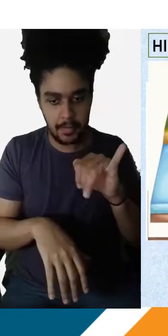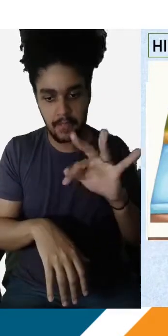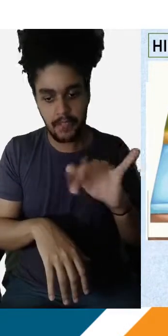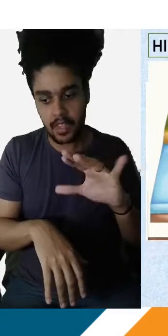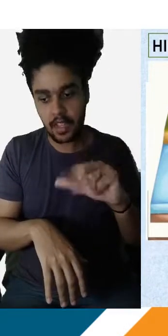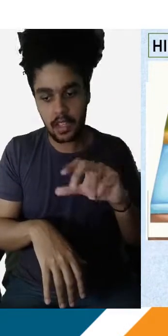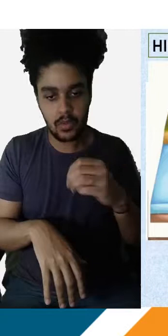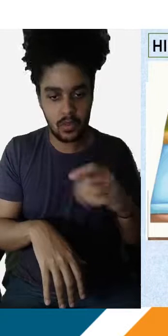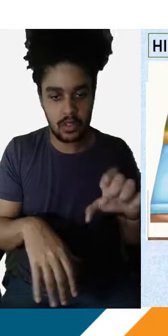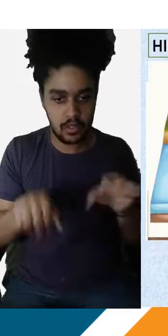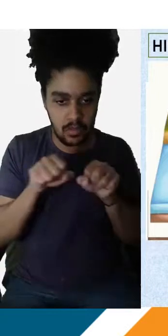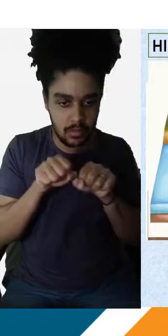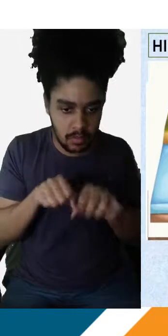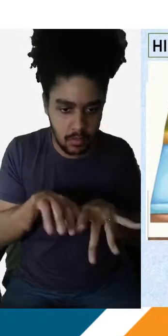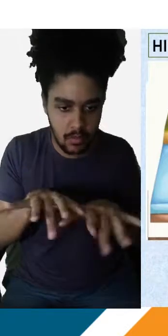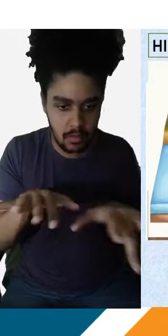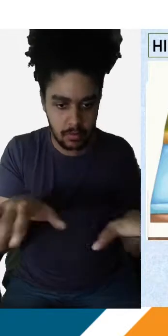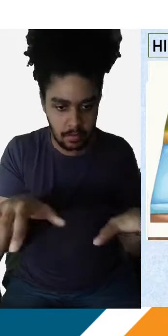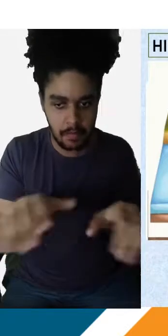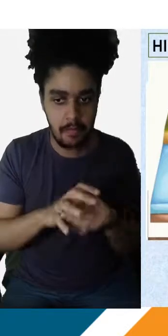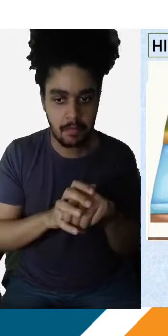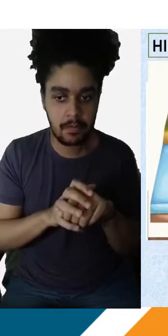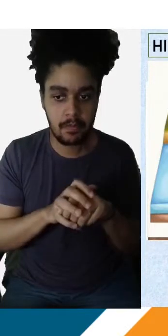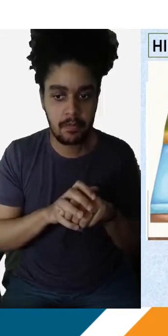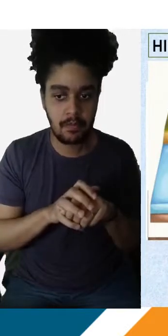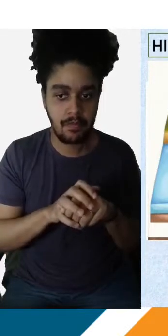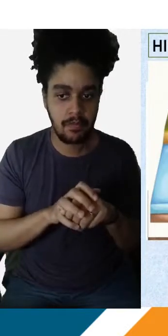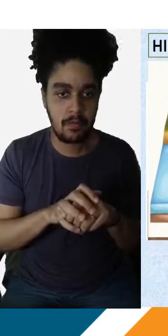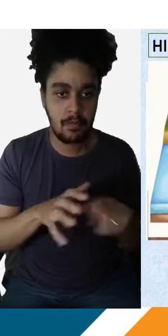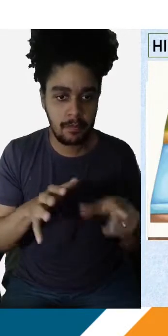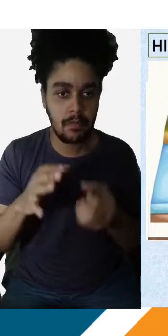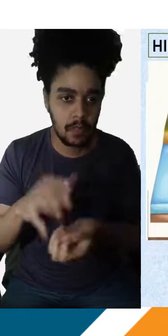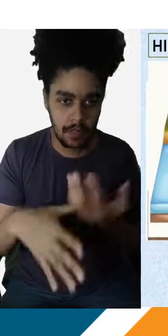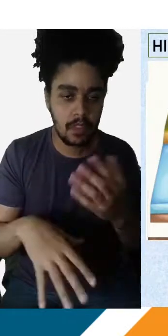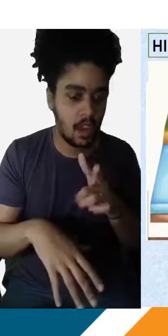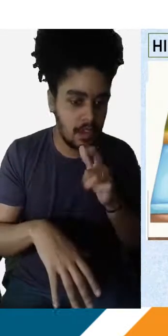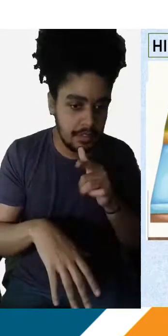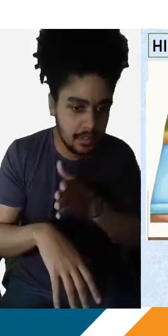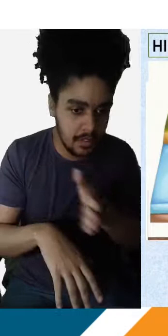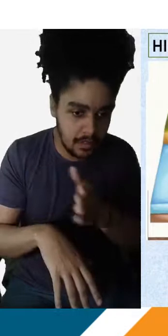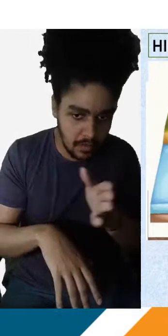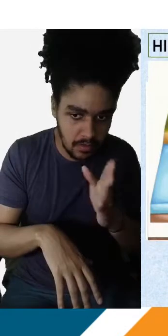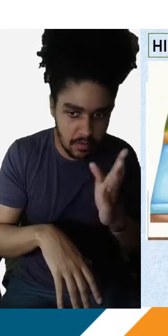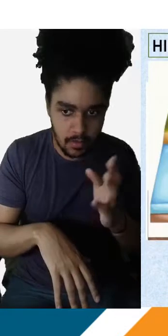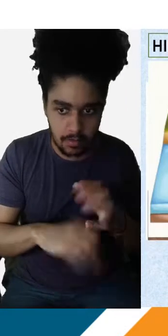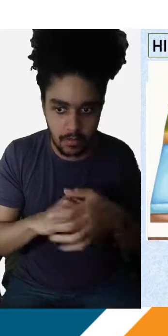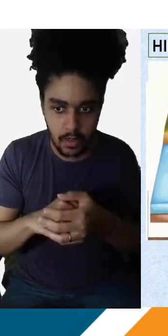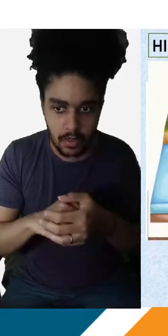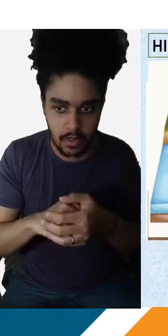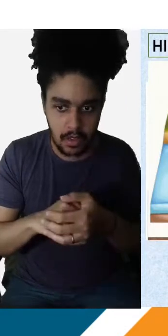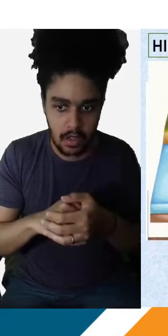de canais fluviais e é constituída por rios de planície, por conta da sua